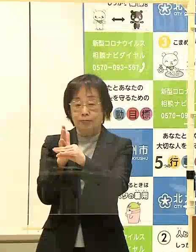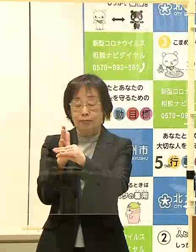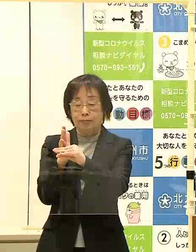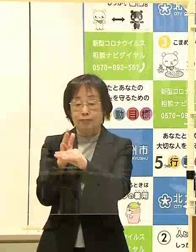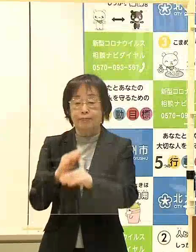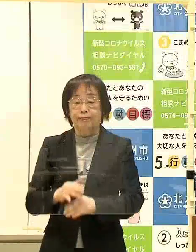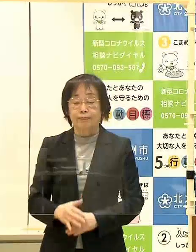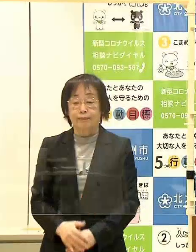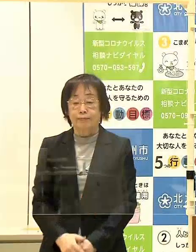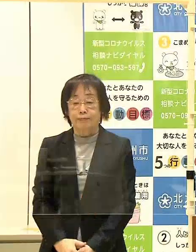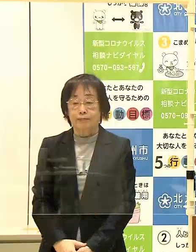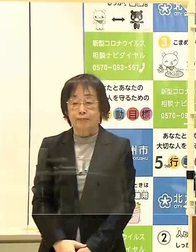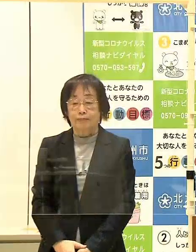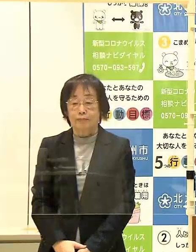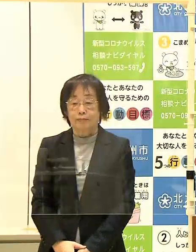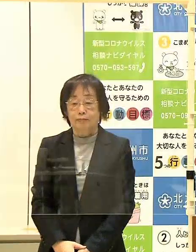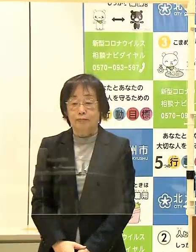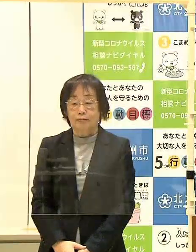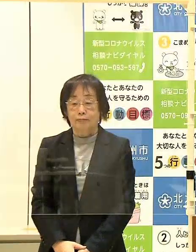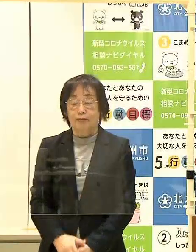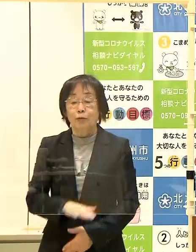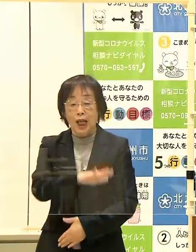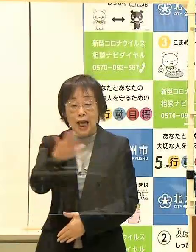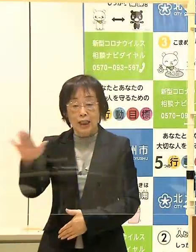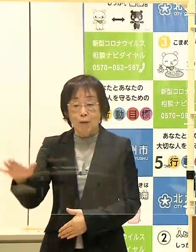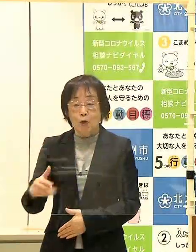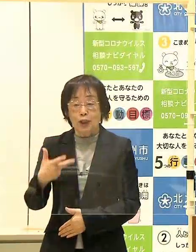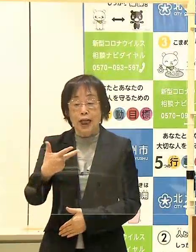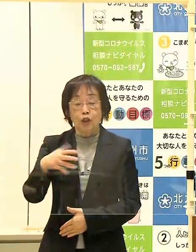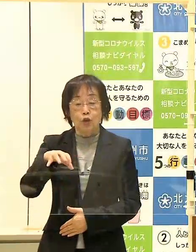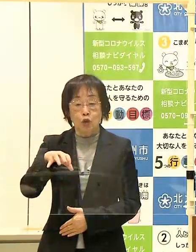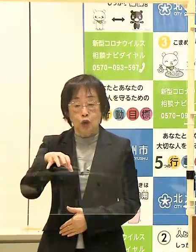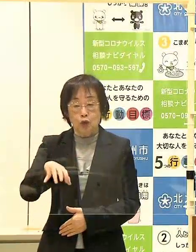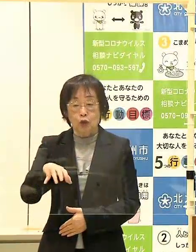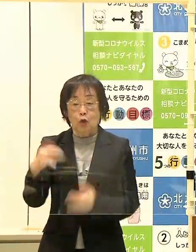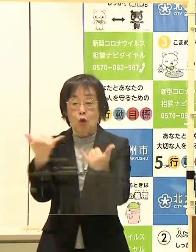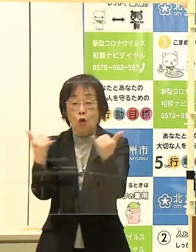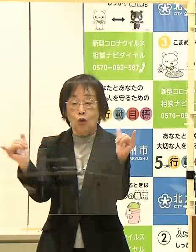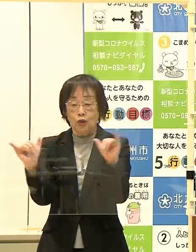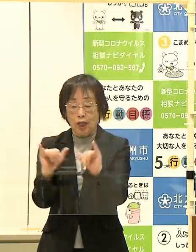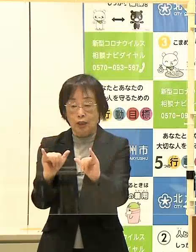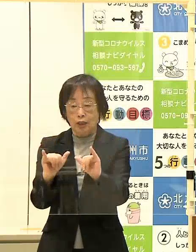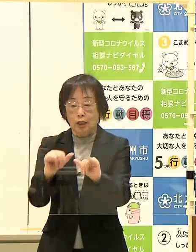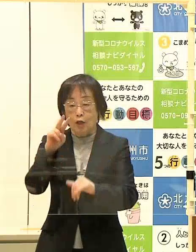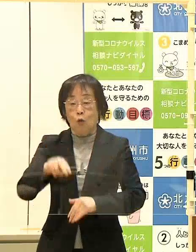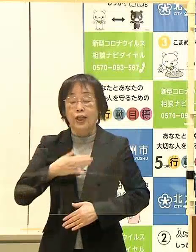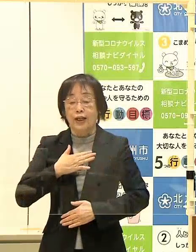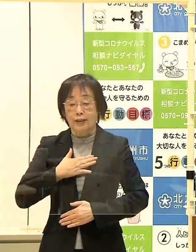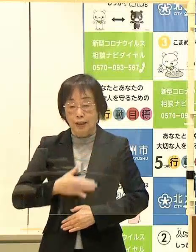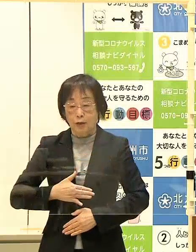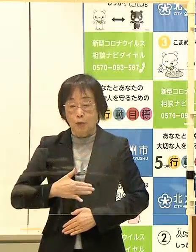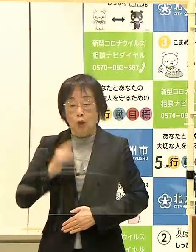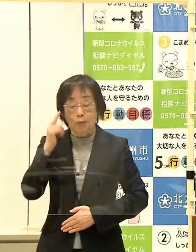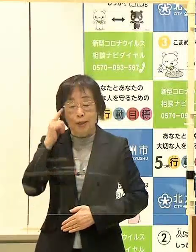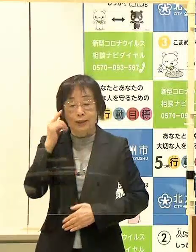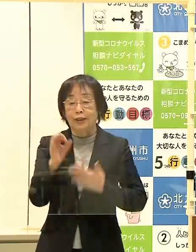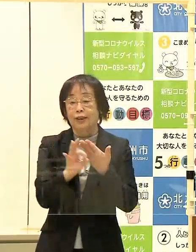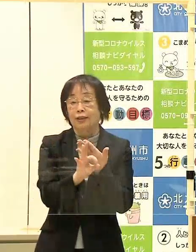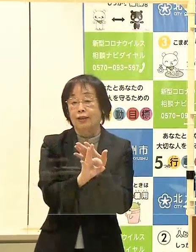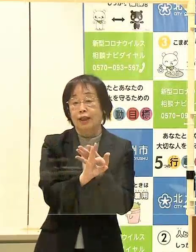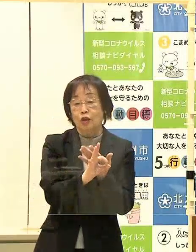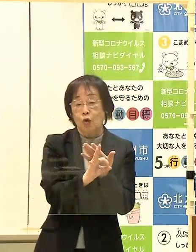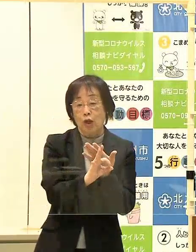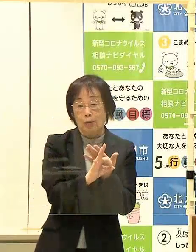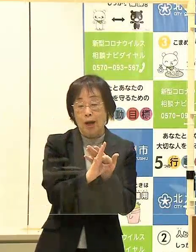ただあの皆さんも北九州の経済社会を良くご存知てありますので例えば